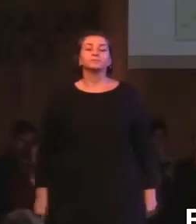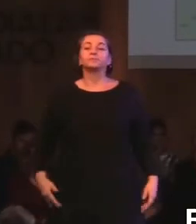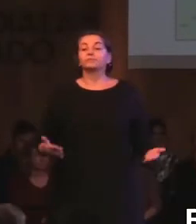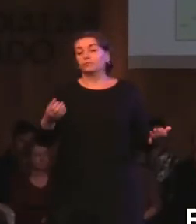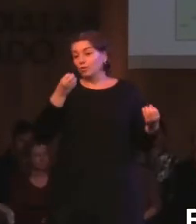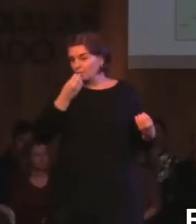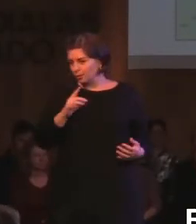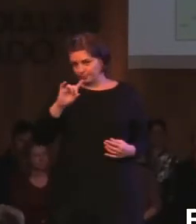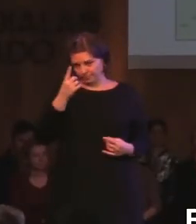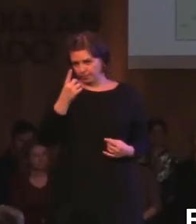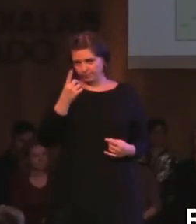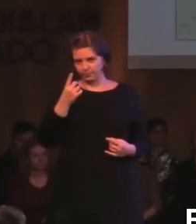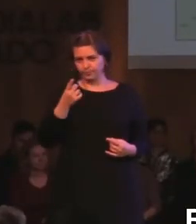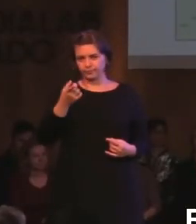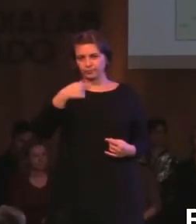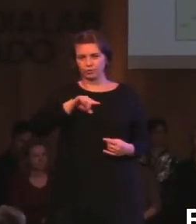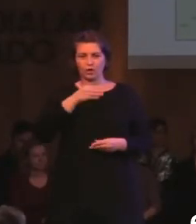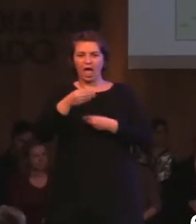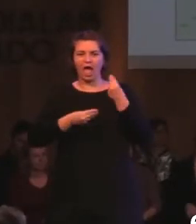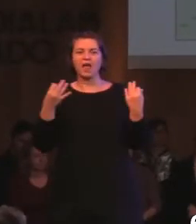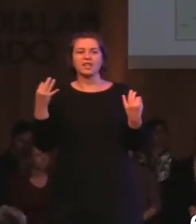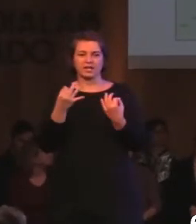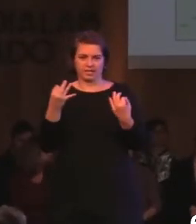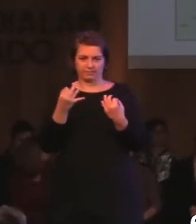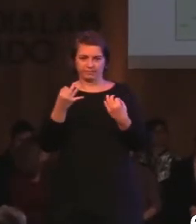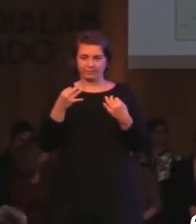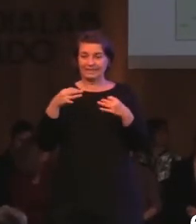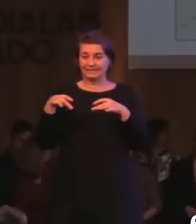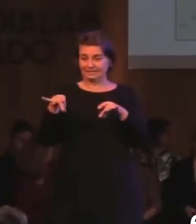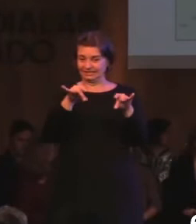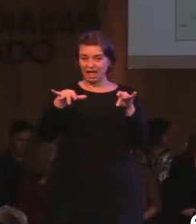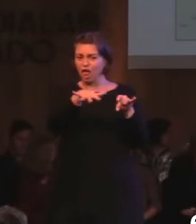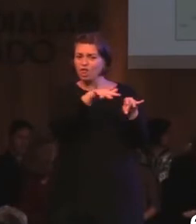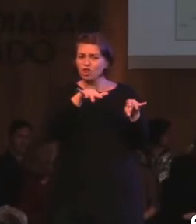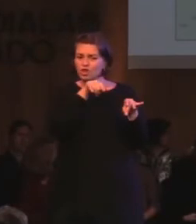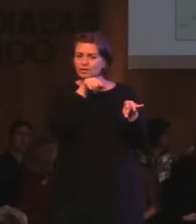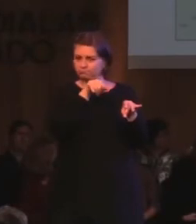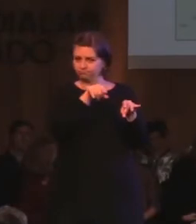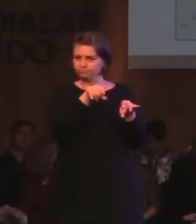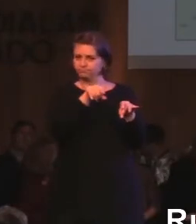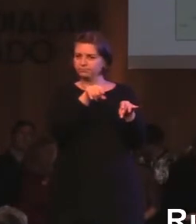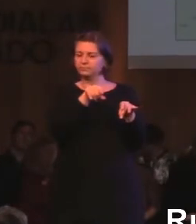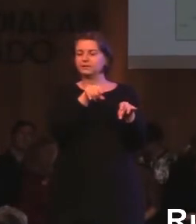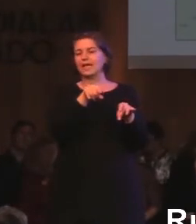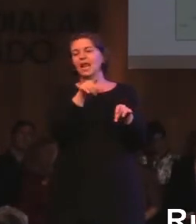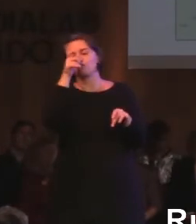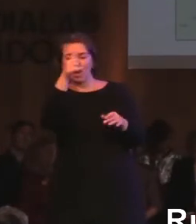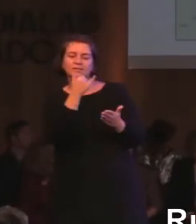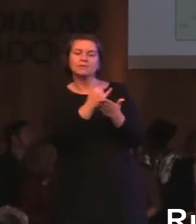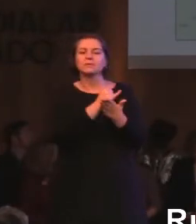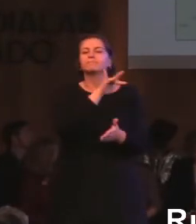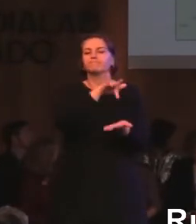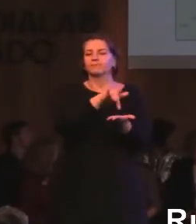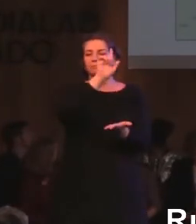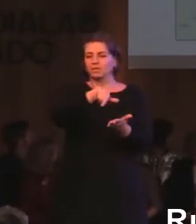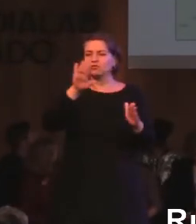bueno lo primero que debemos hacer es situarnos en el territorio donde se desarrolla tanto rural experimenta como nuestra